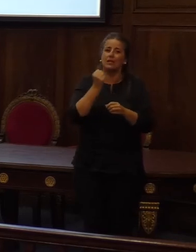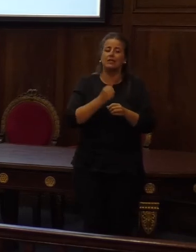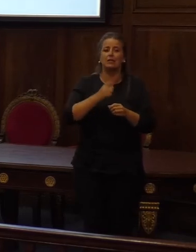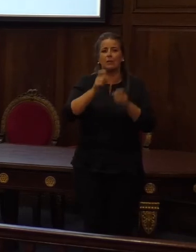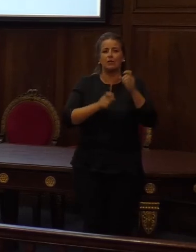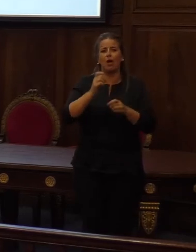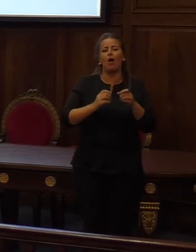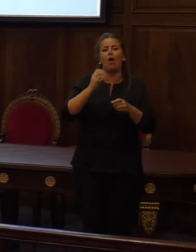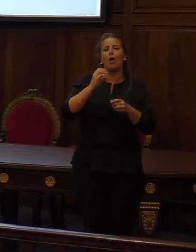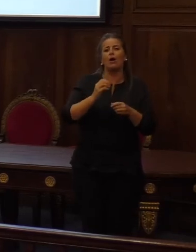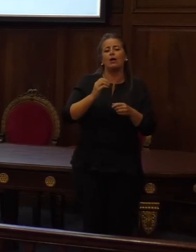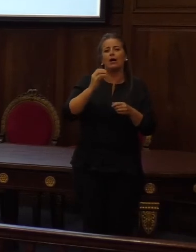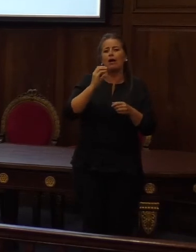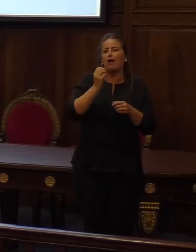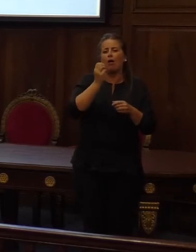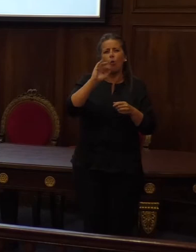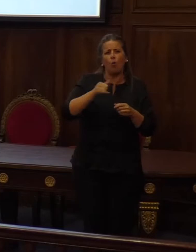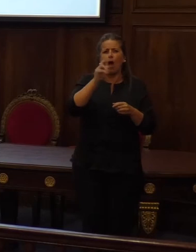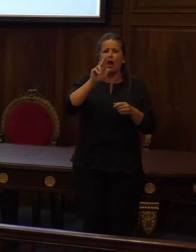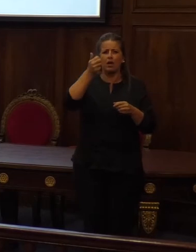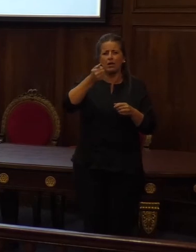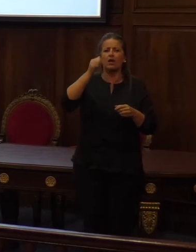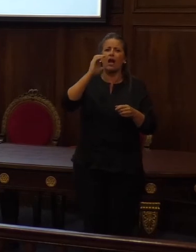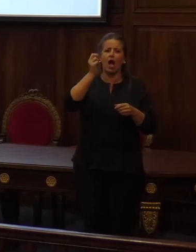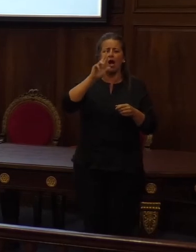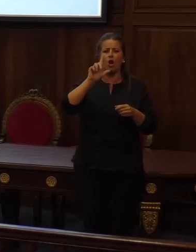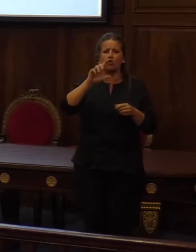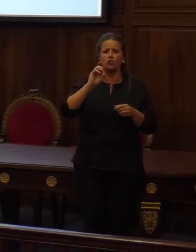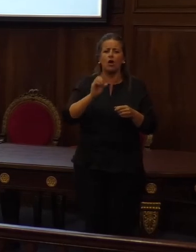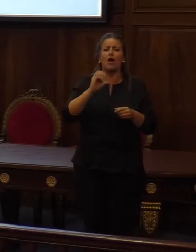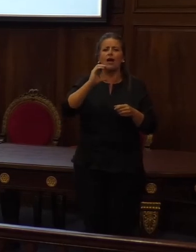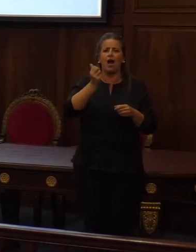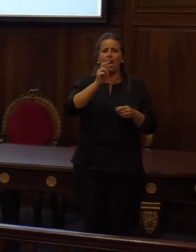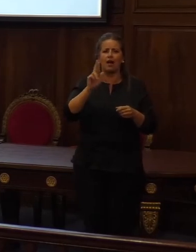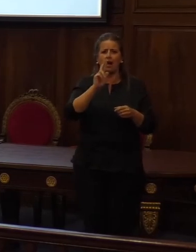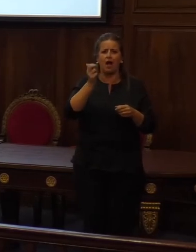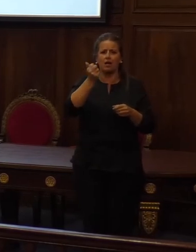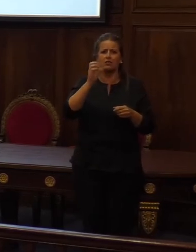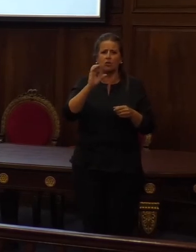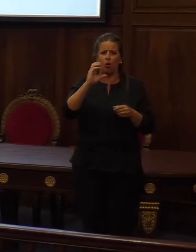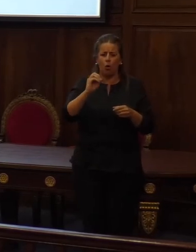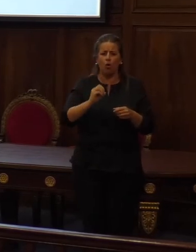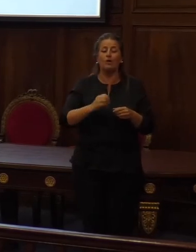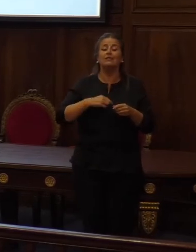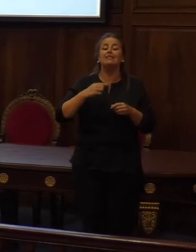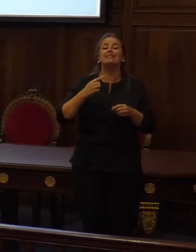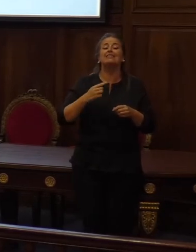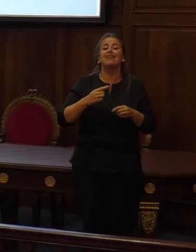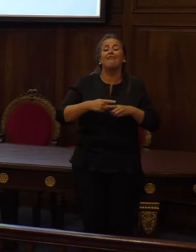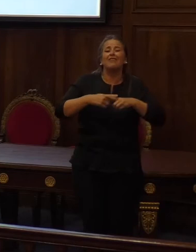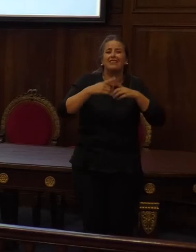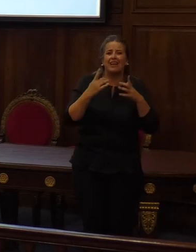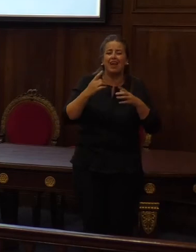Carlos Carrasco debe ser citada en este contexto particular, que es un contexto de festejar la fundación de una facultad que